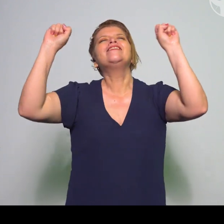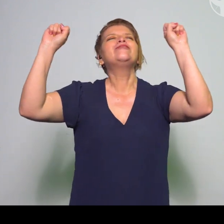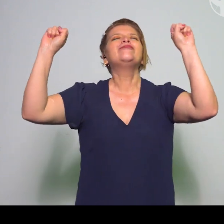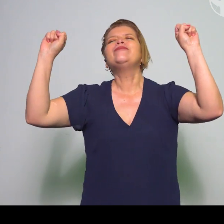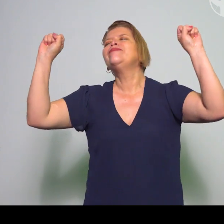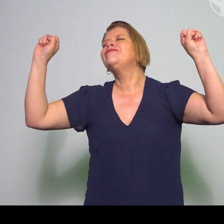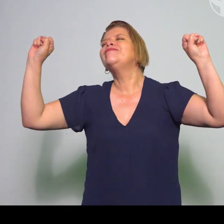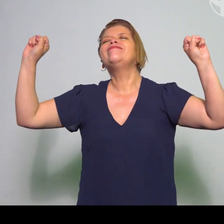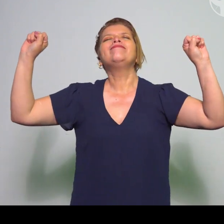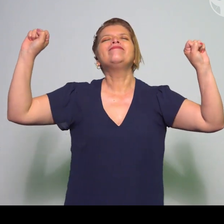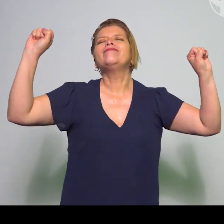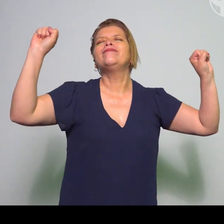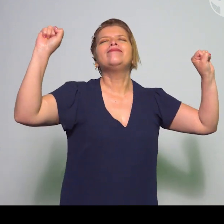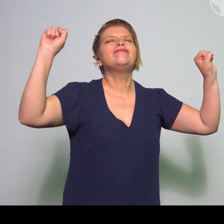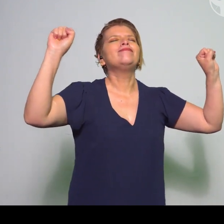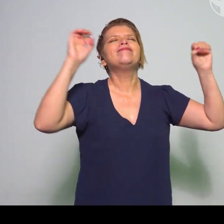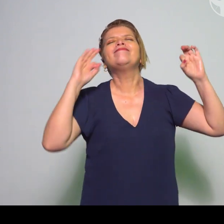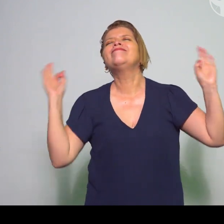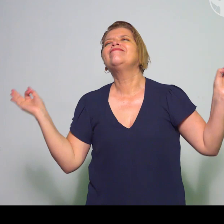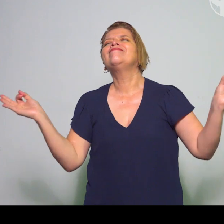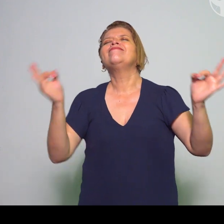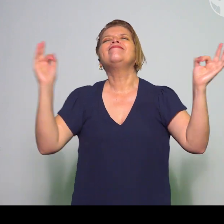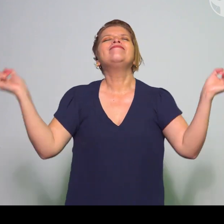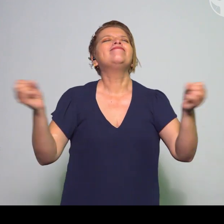pecador salvó.